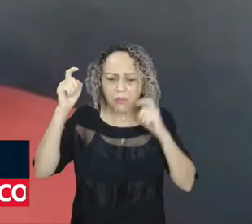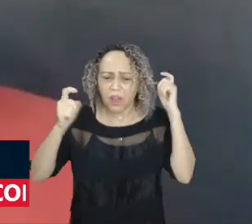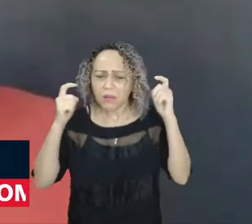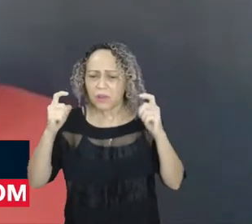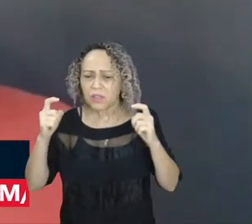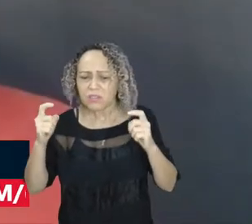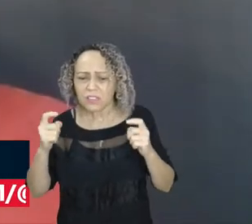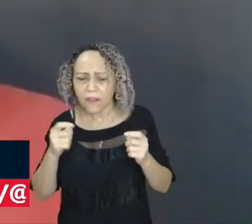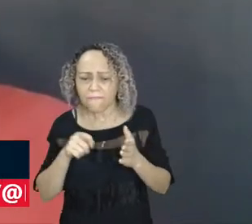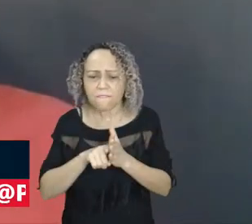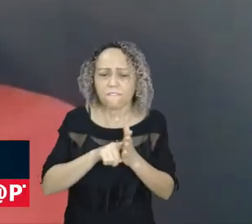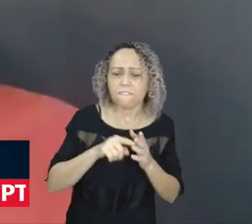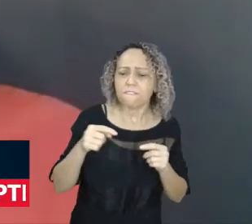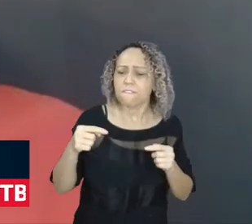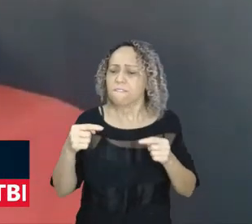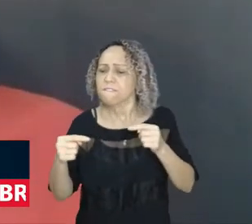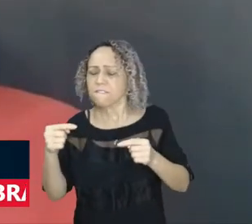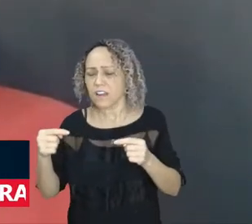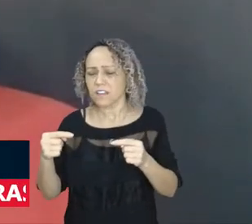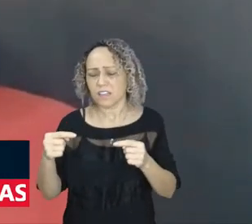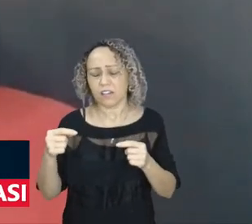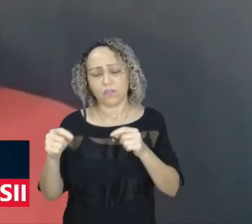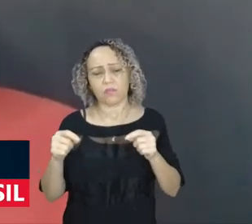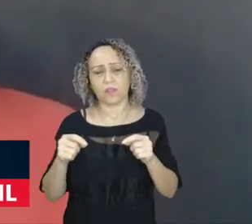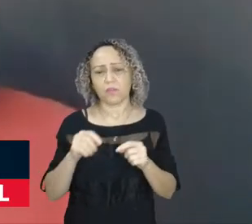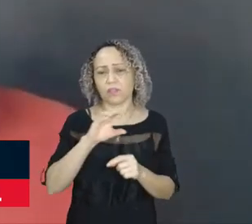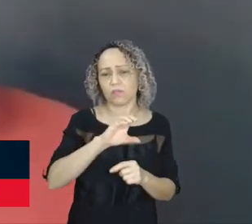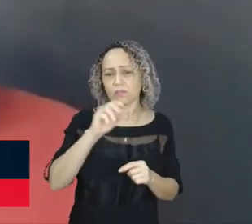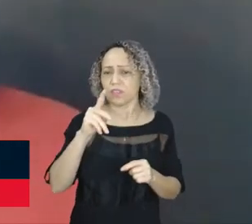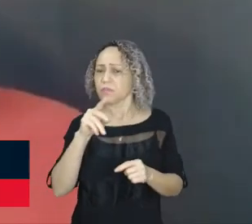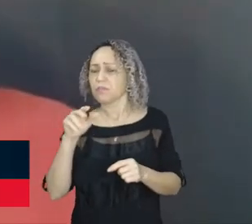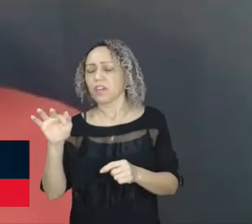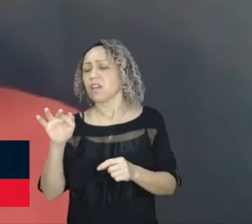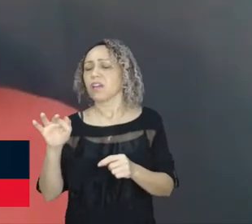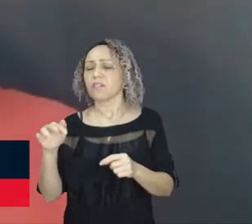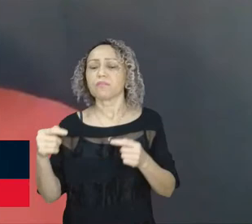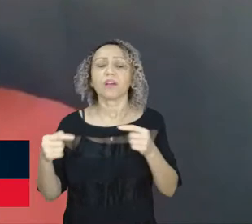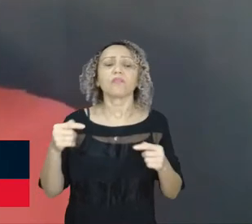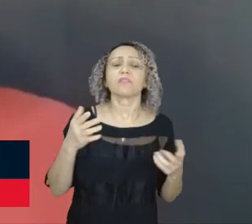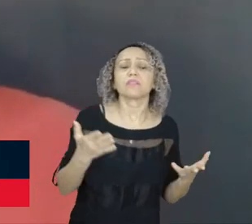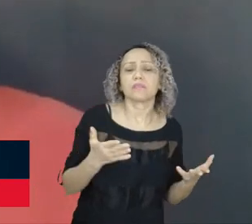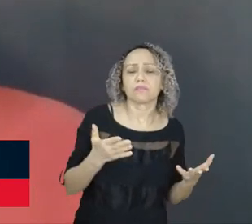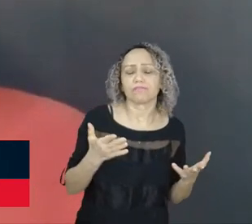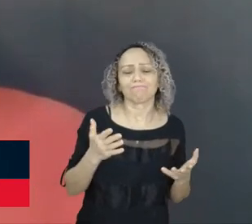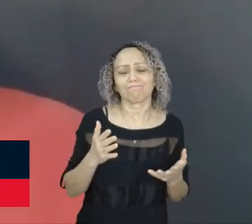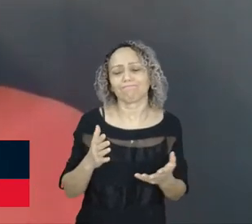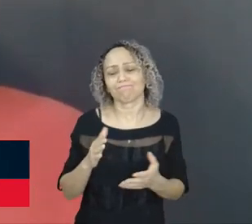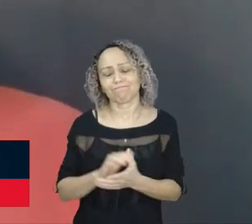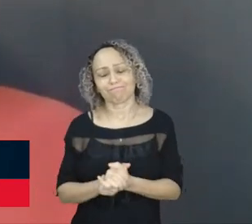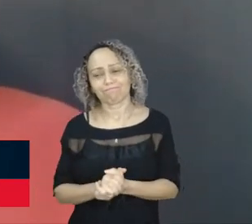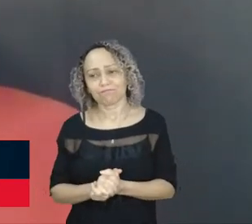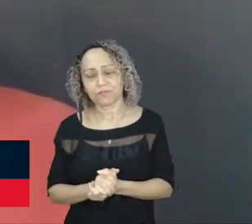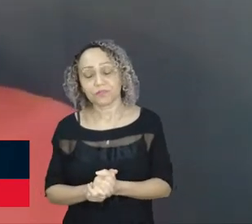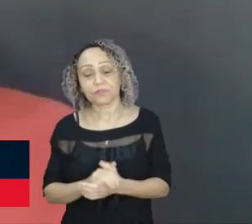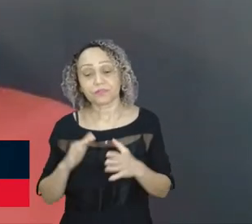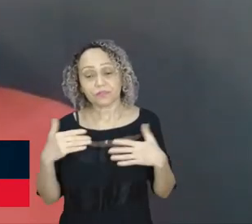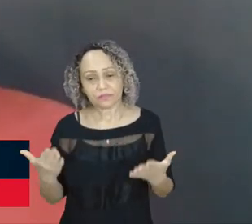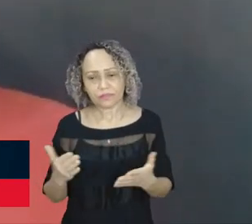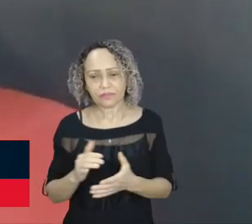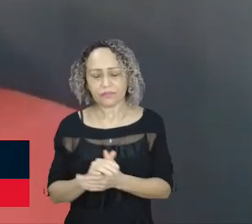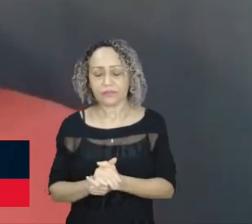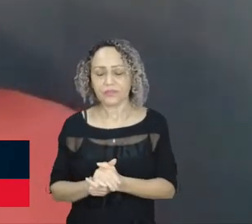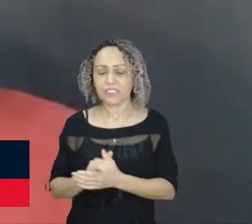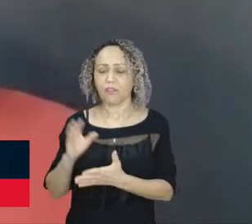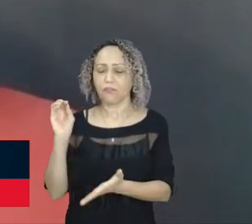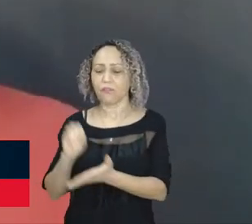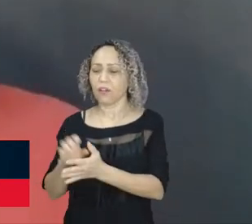funcionários públicos e militares, que às vezes receberam esse dinheiro além do salário deles. Então, esse lado